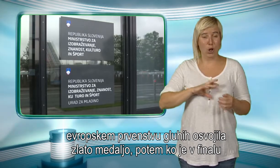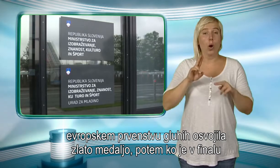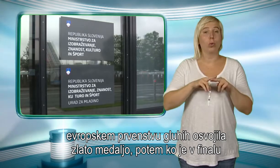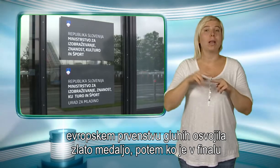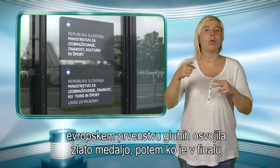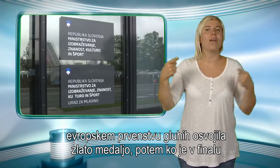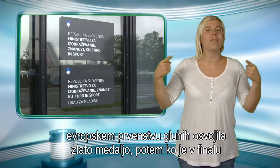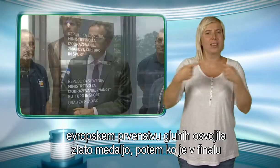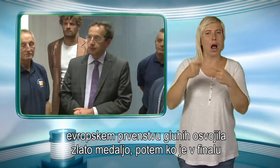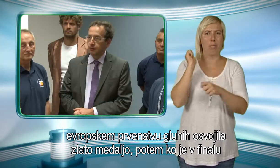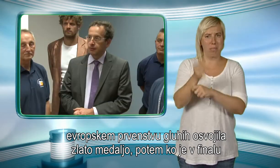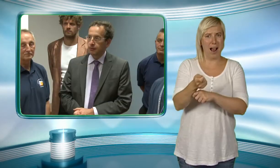finalu premagala Litvo z